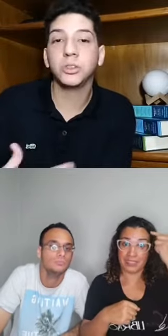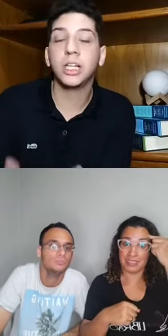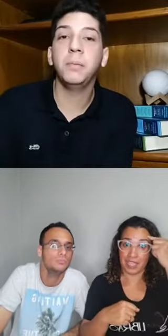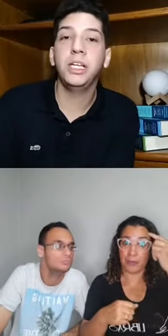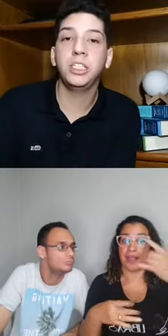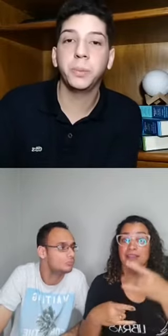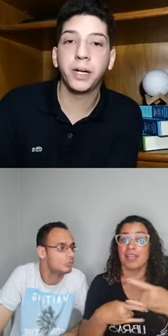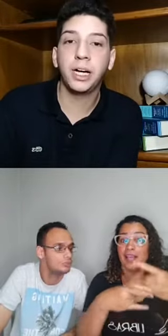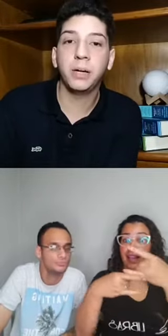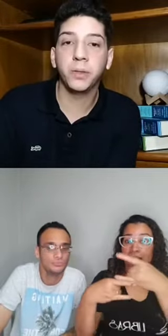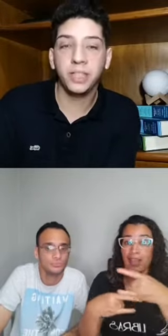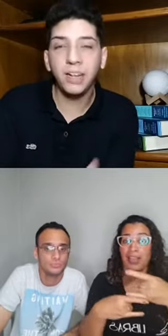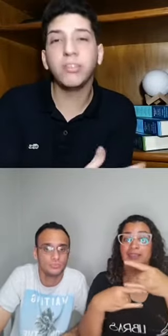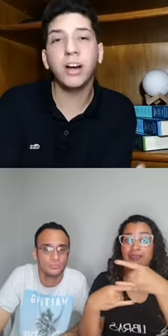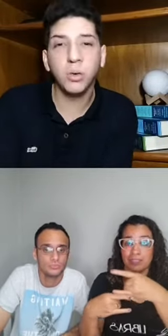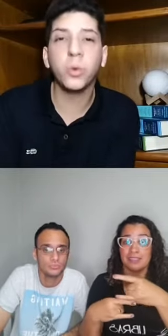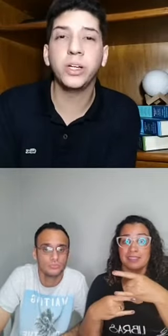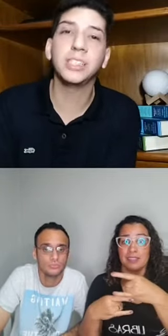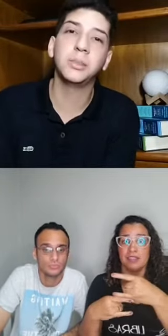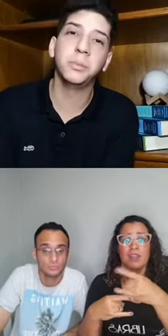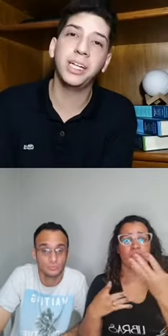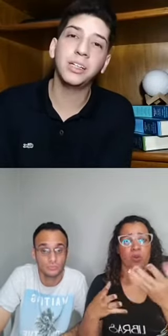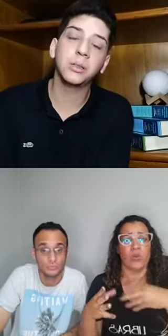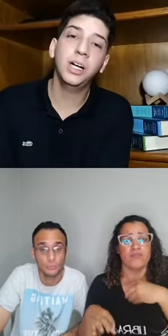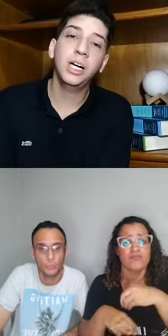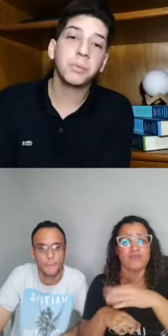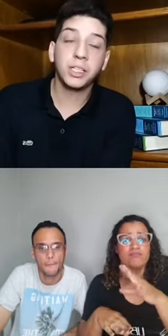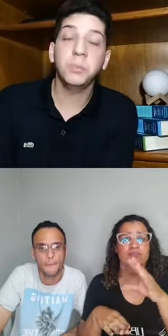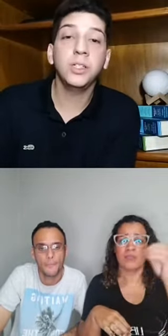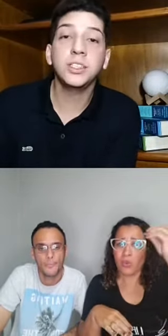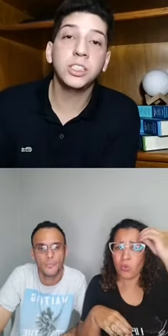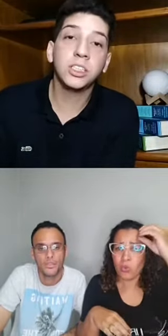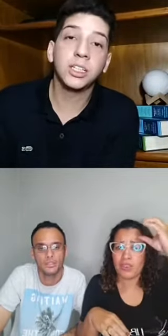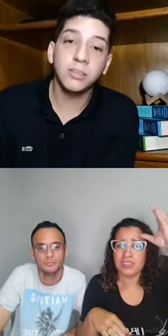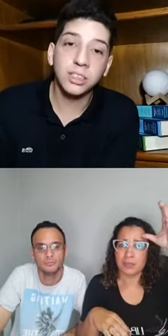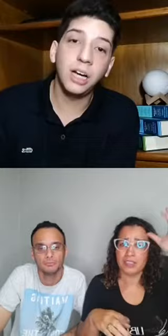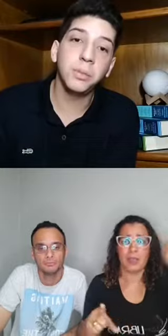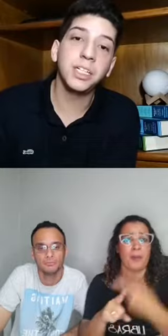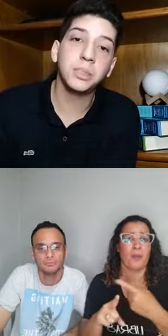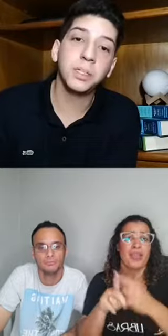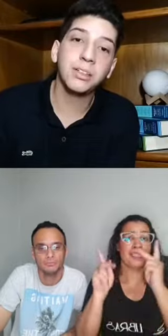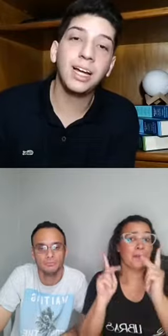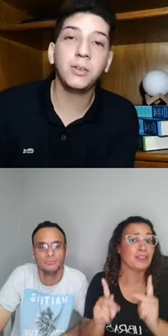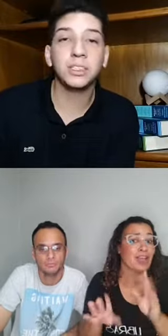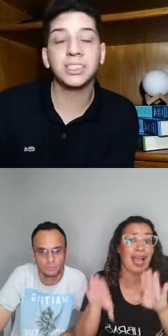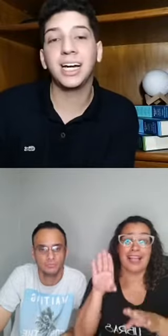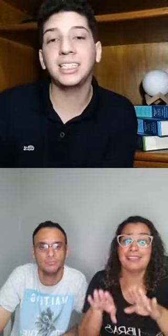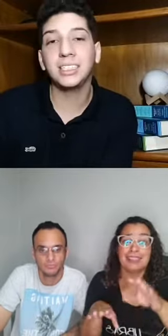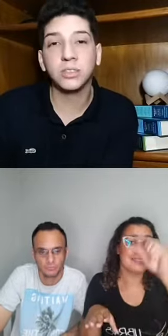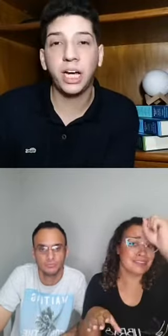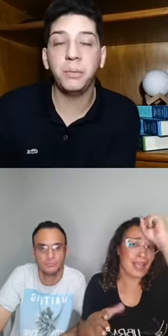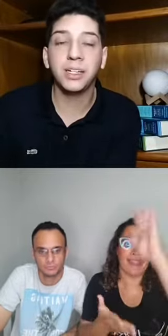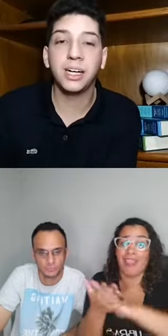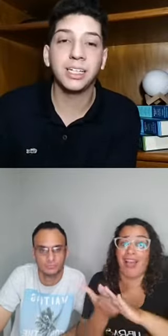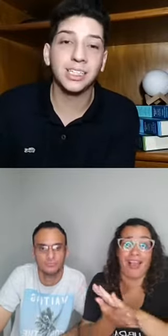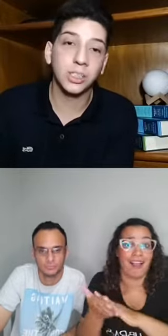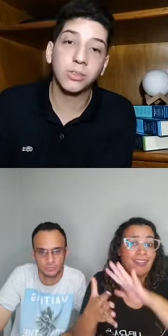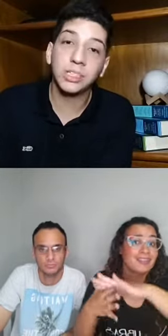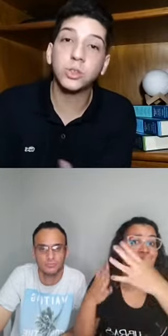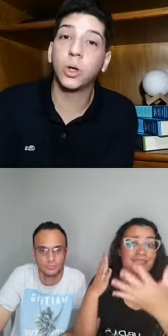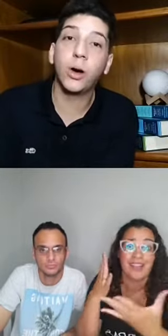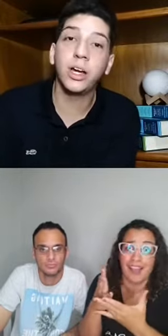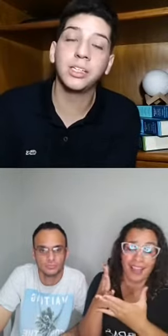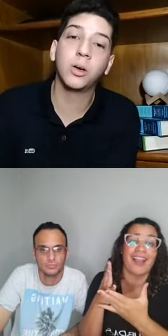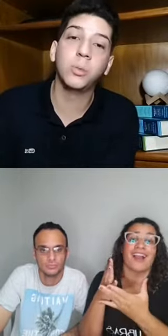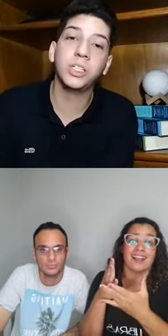live justamente para poder levar o conhecimento, porque tem muita gente que não sabe a respeito da língua de sinais, não sabe a questão